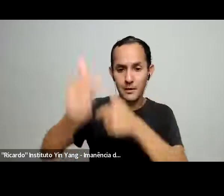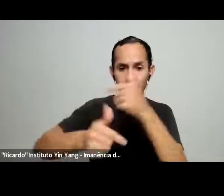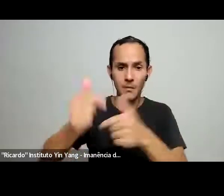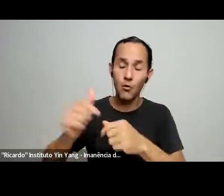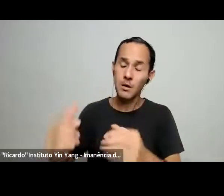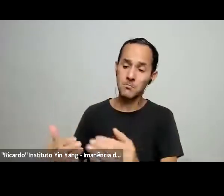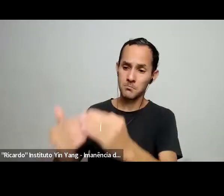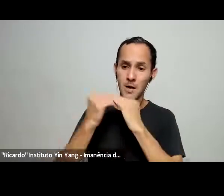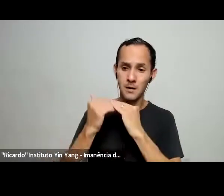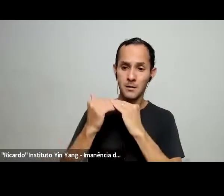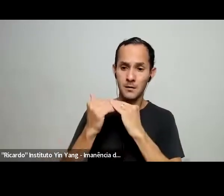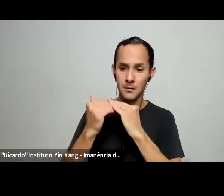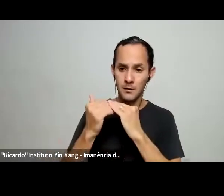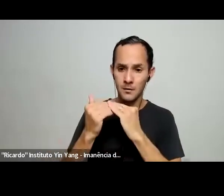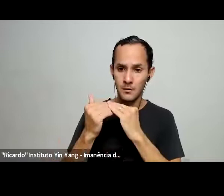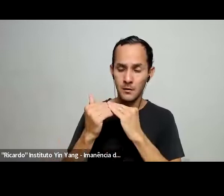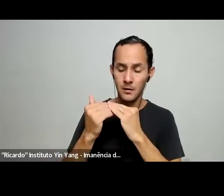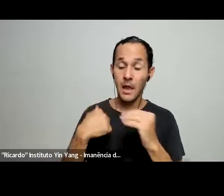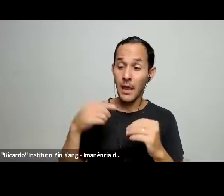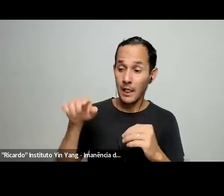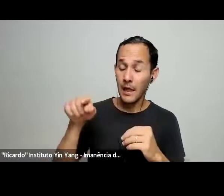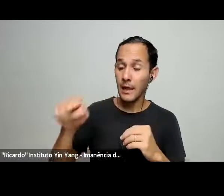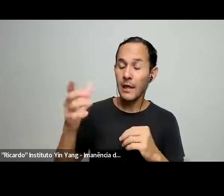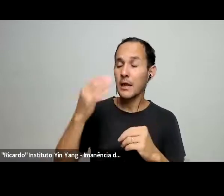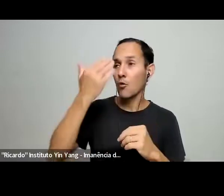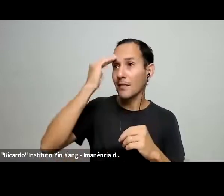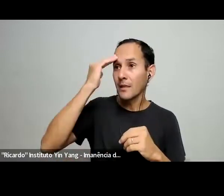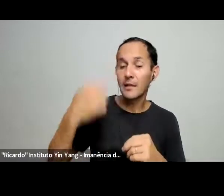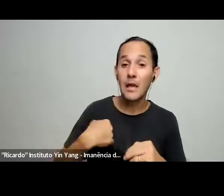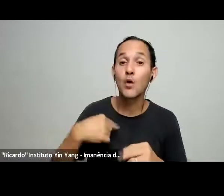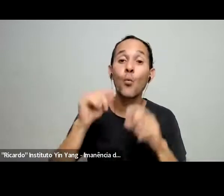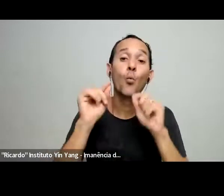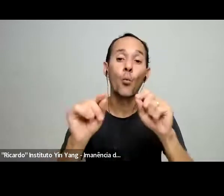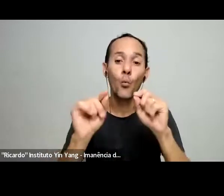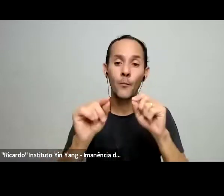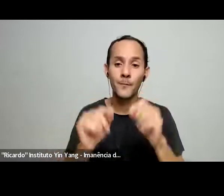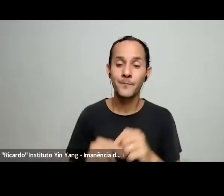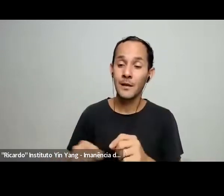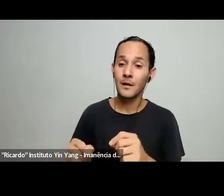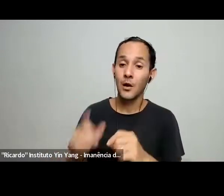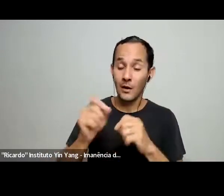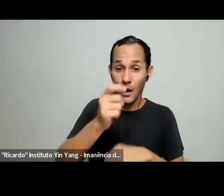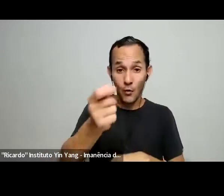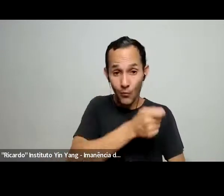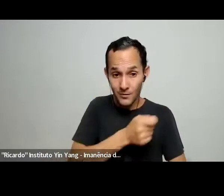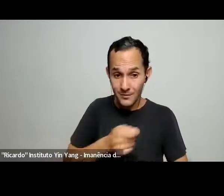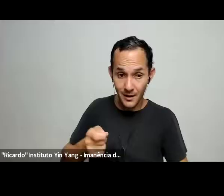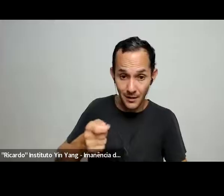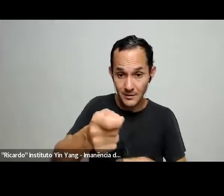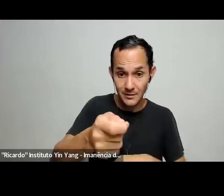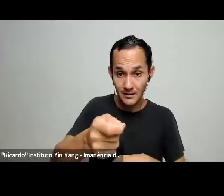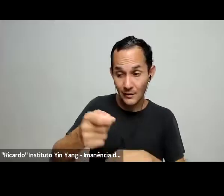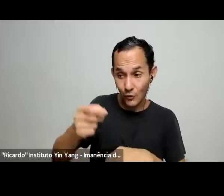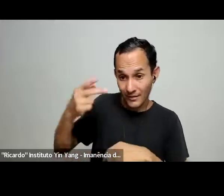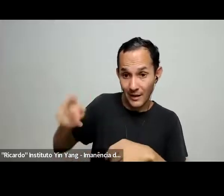disse? O que que ele quis que eu entendesse em primeiro lugar? Ele queria que eu entendesse que a constelação dele,